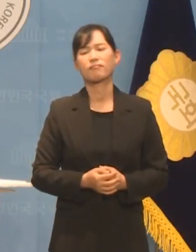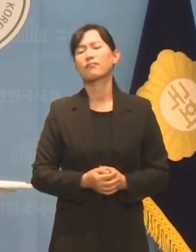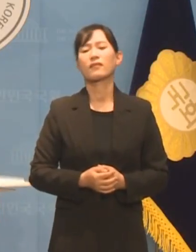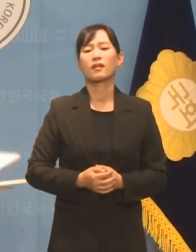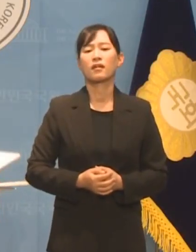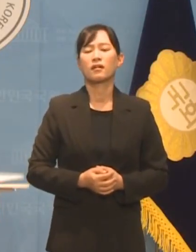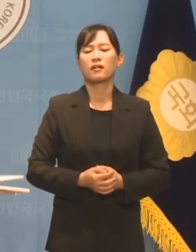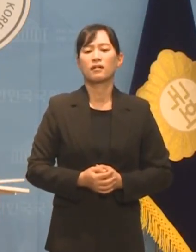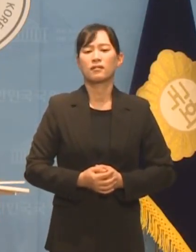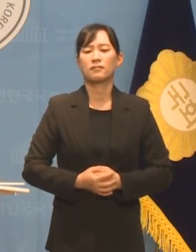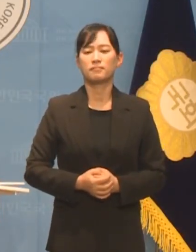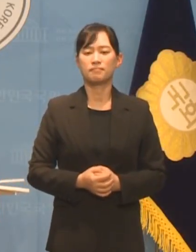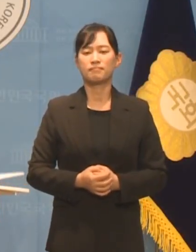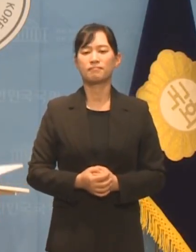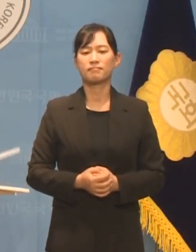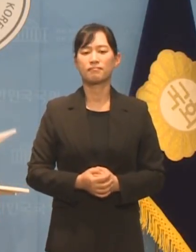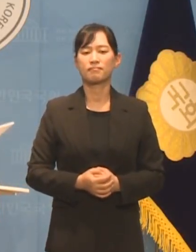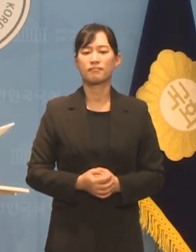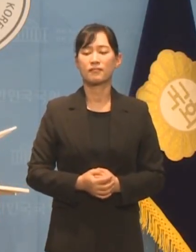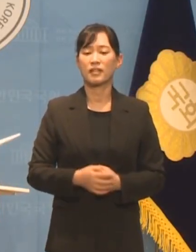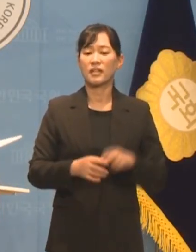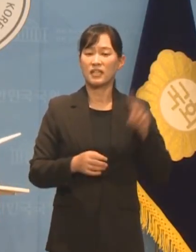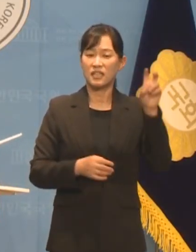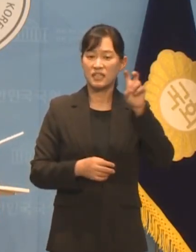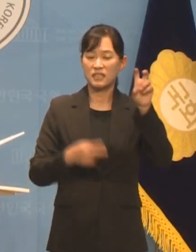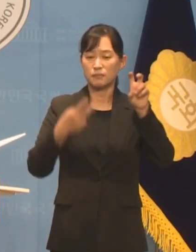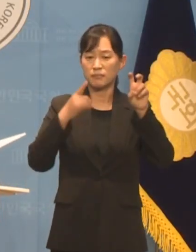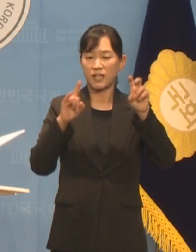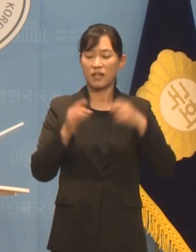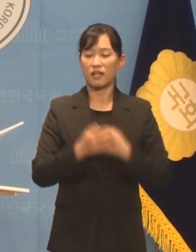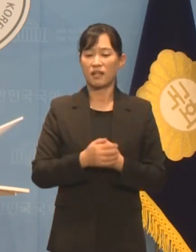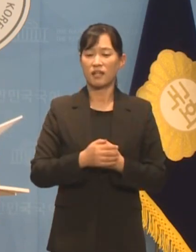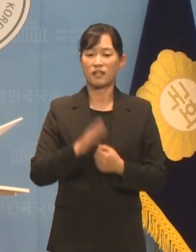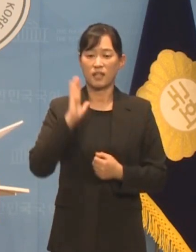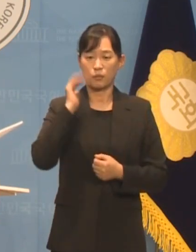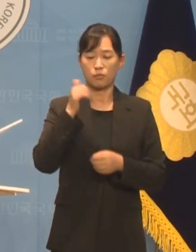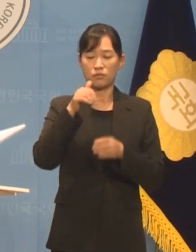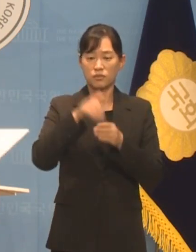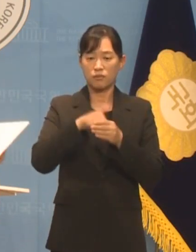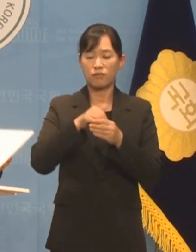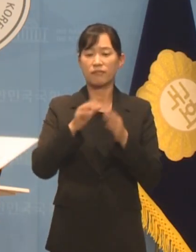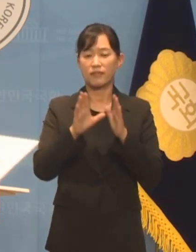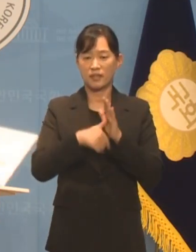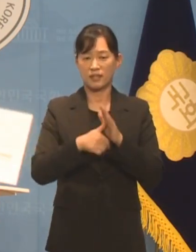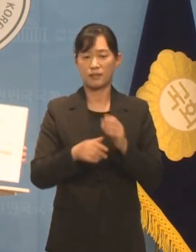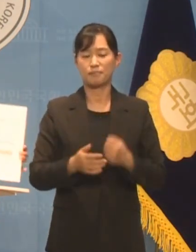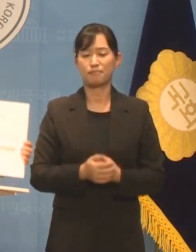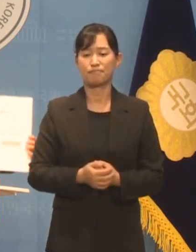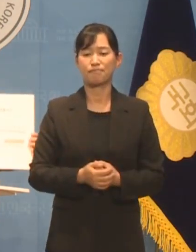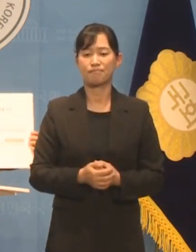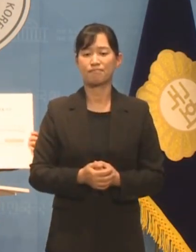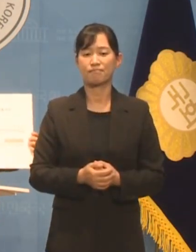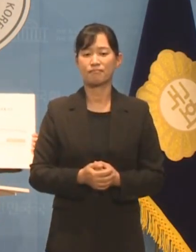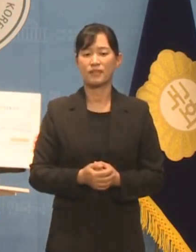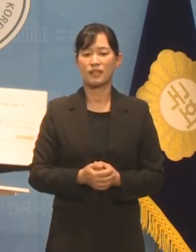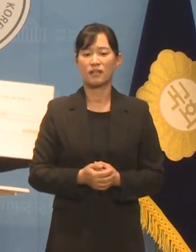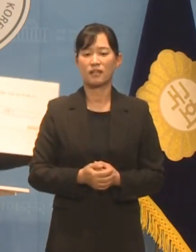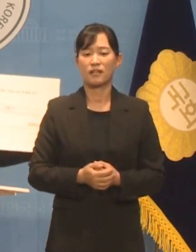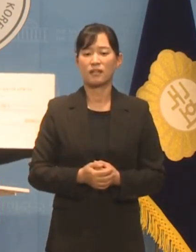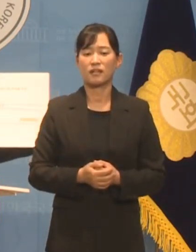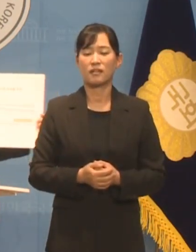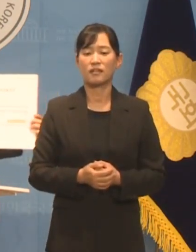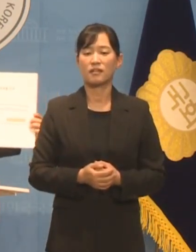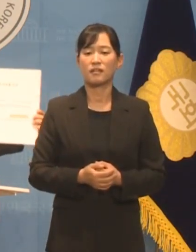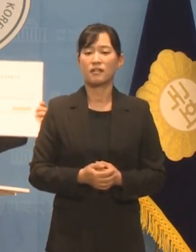20대 대선 윤석열 대통령이 당선된 이거 통계 자료는 전부